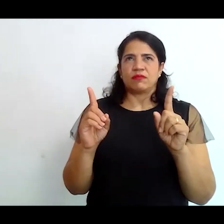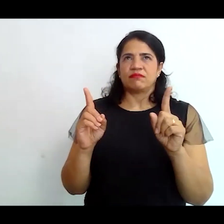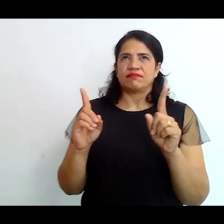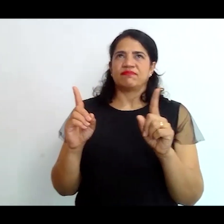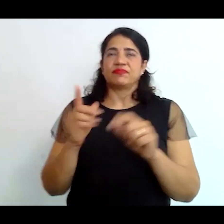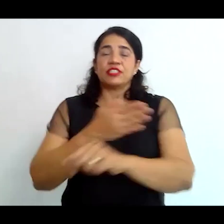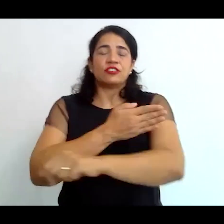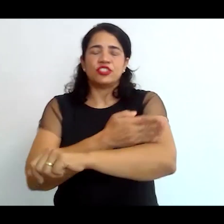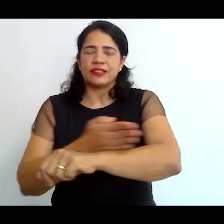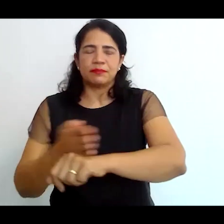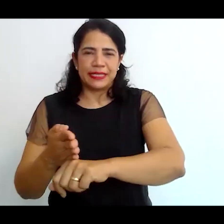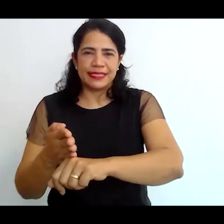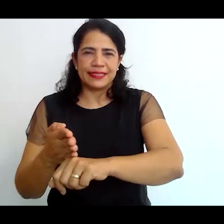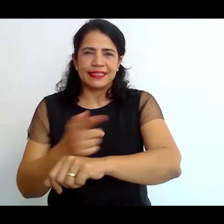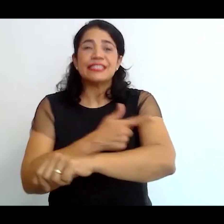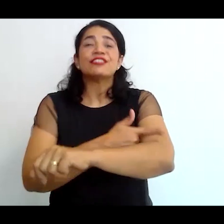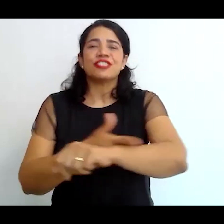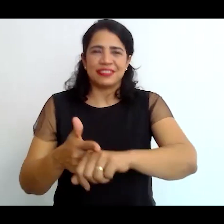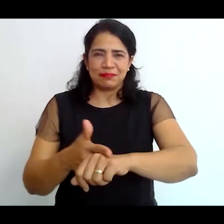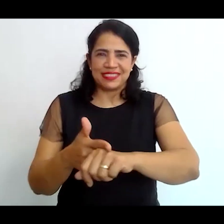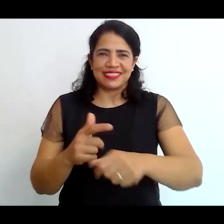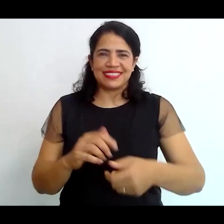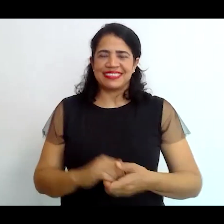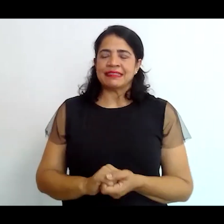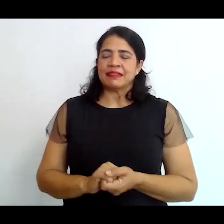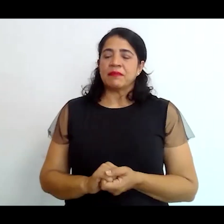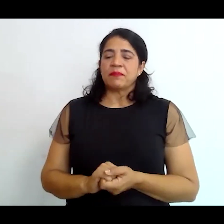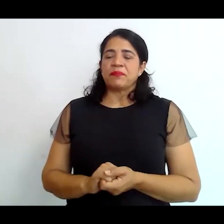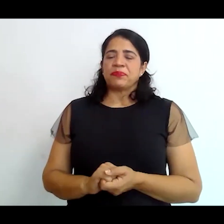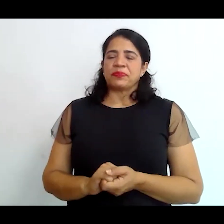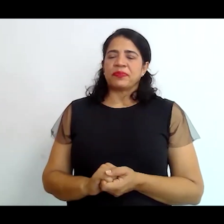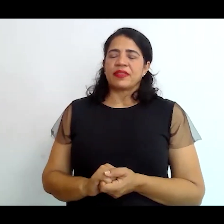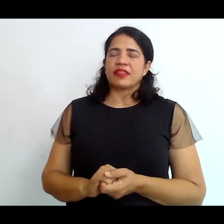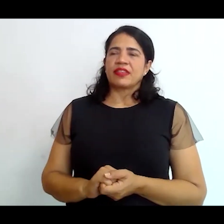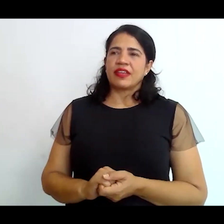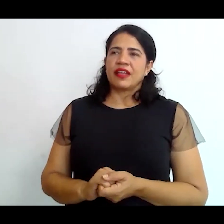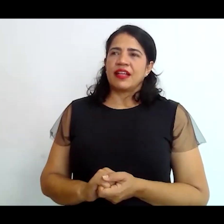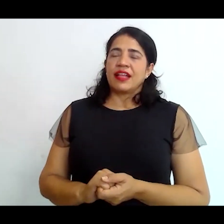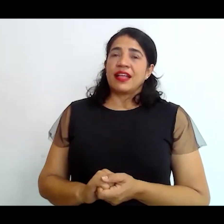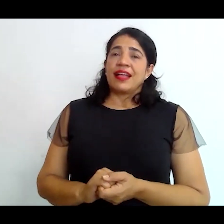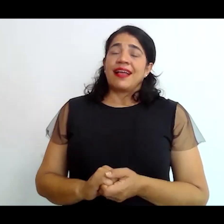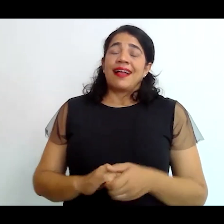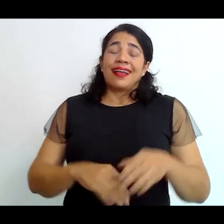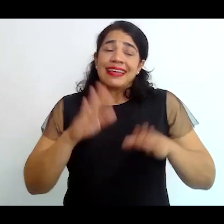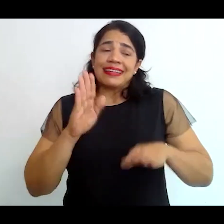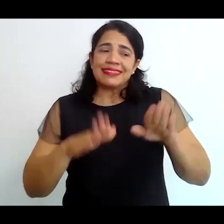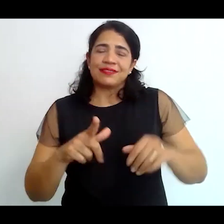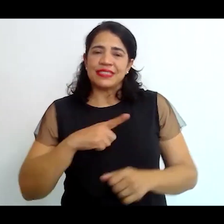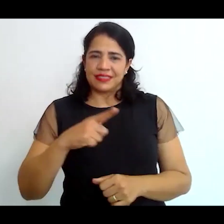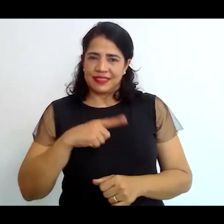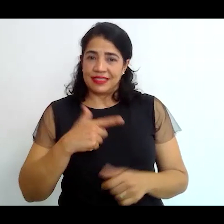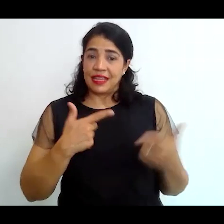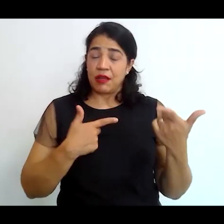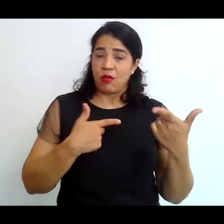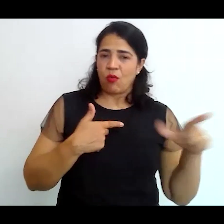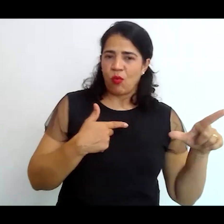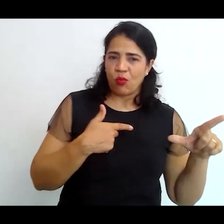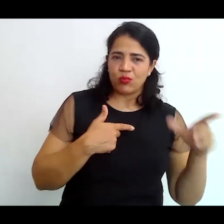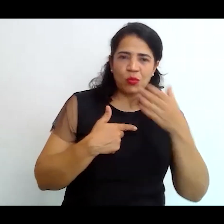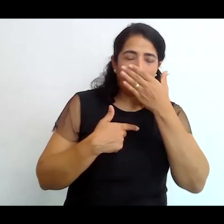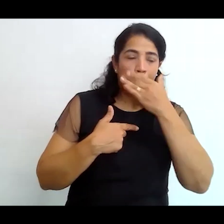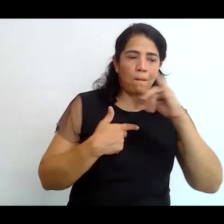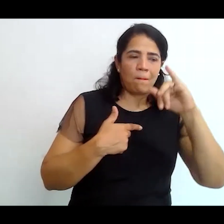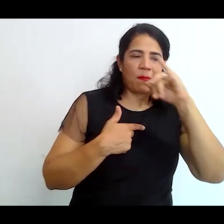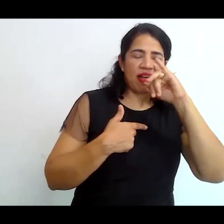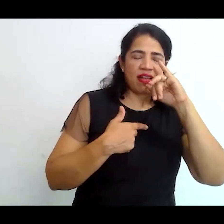tratando-os com rigor, mas sem amor. Vamos aprender como Deus nos trata, né? Criar